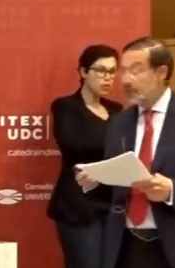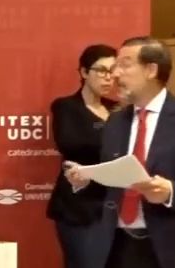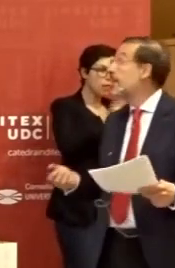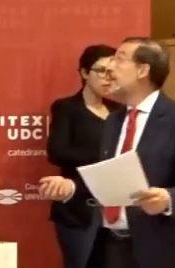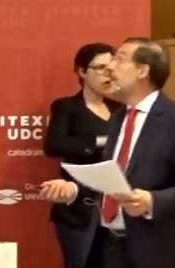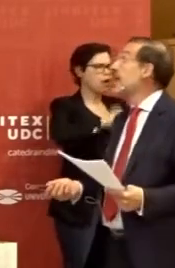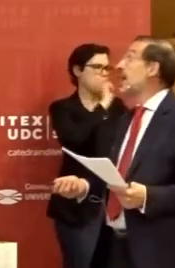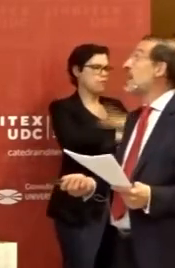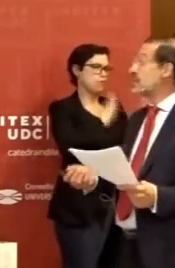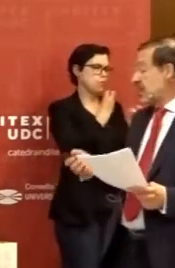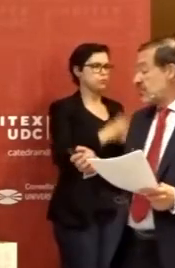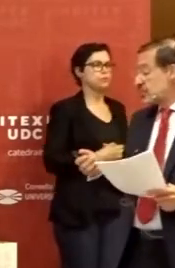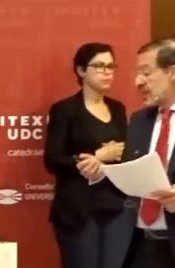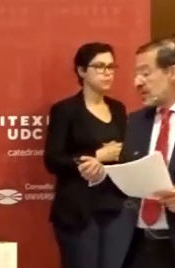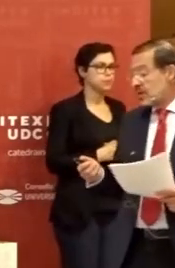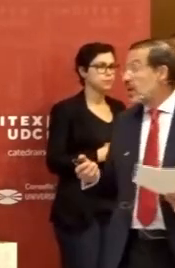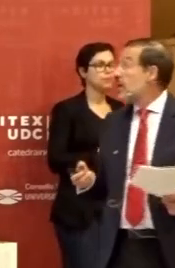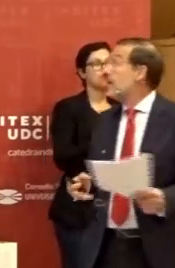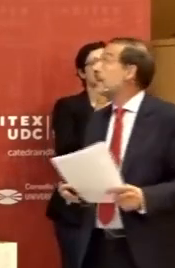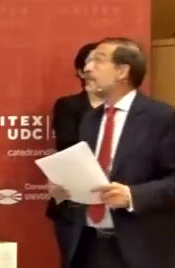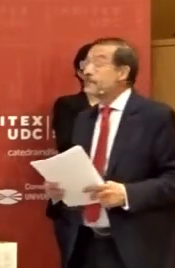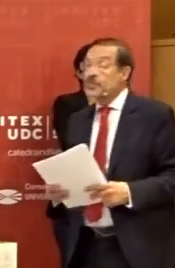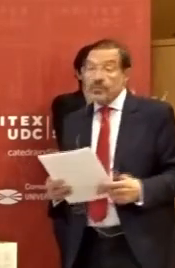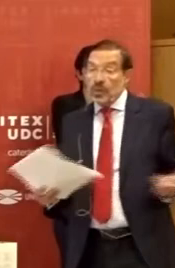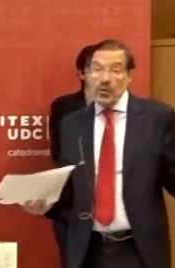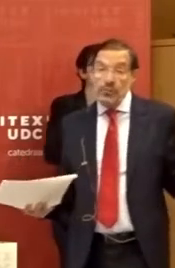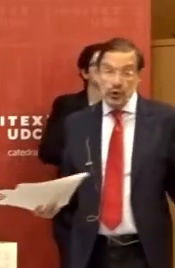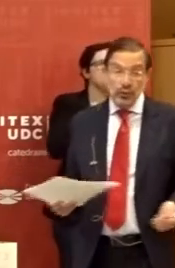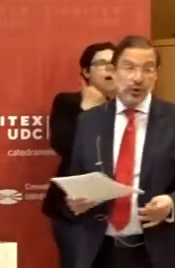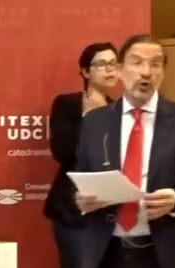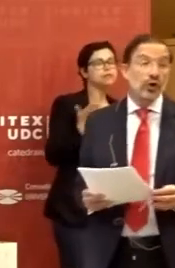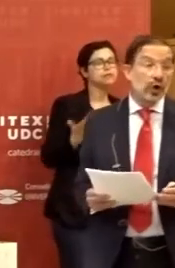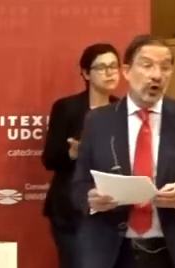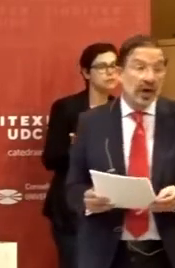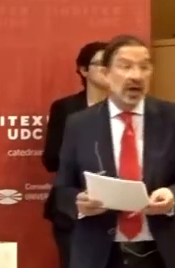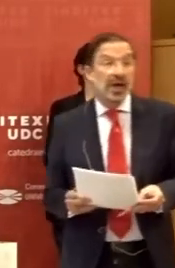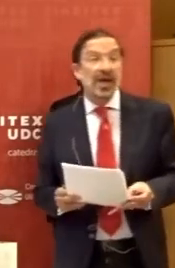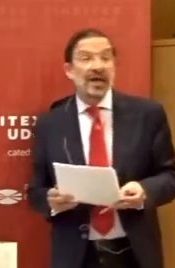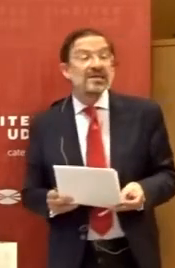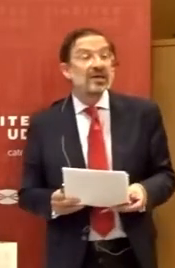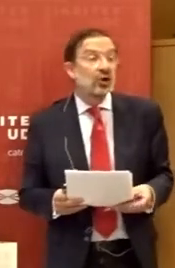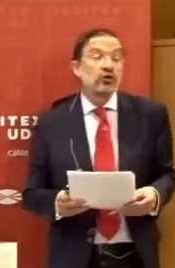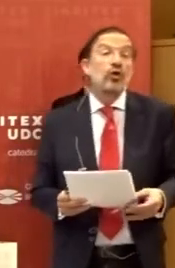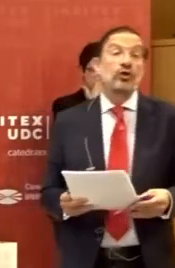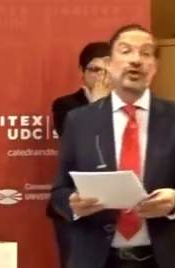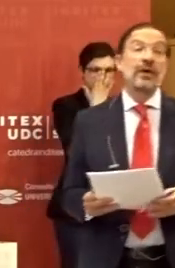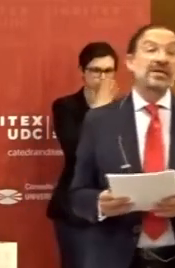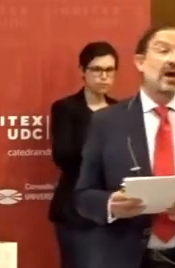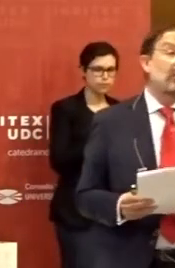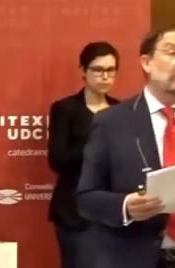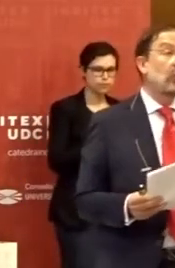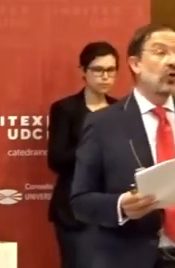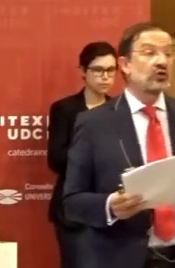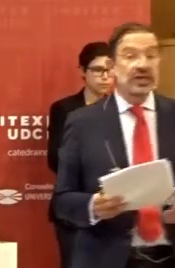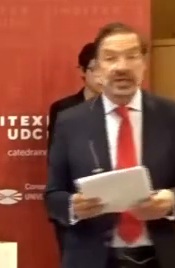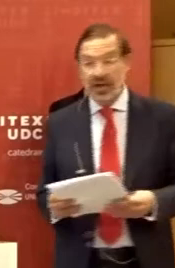con discapacidad. ¿Qué más tenemos que hacer? Por supuesto, yo creo que en este